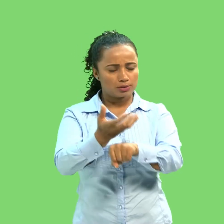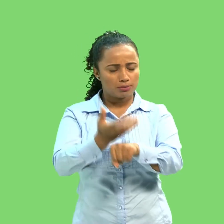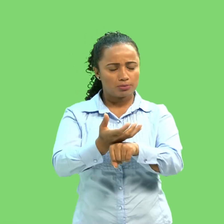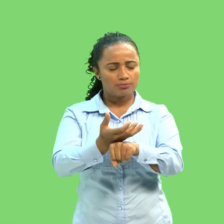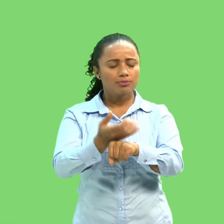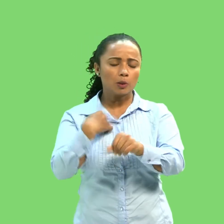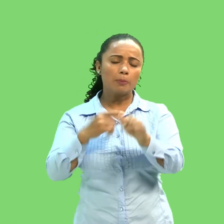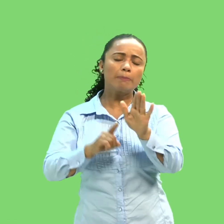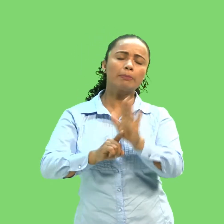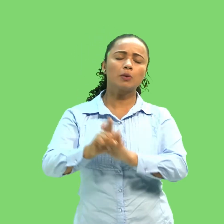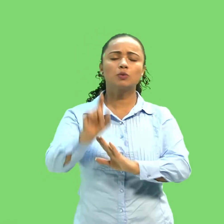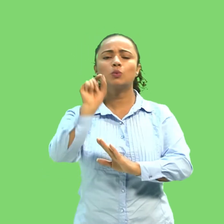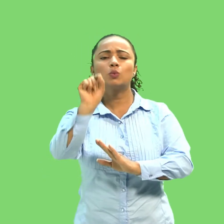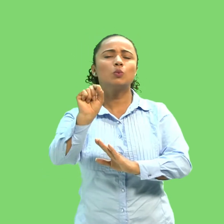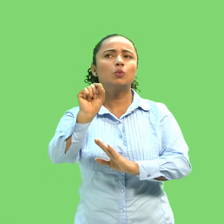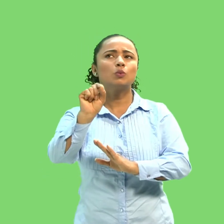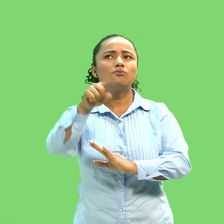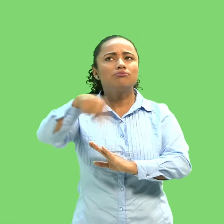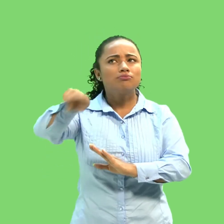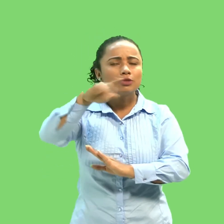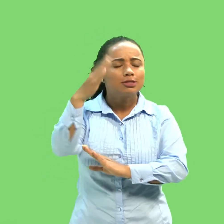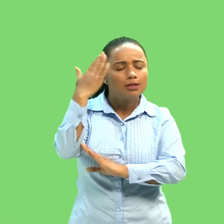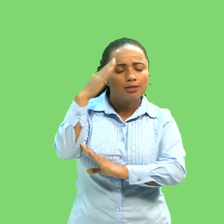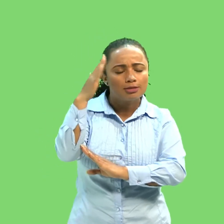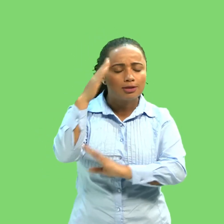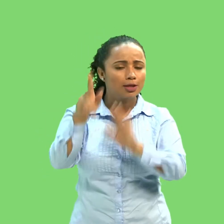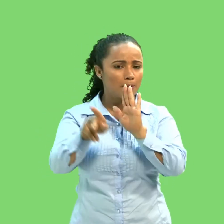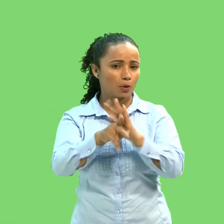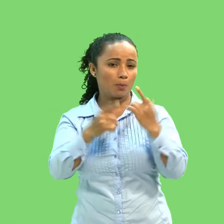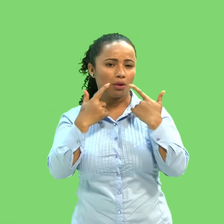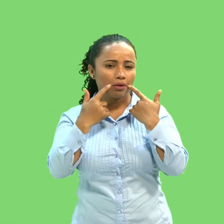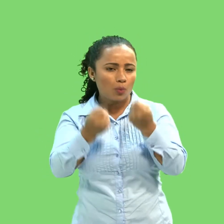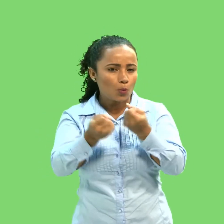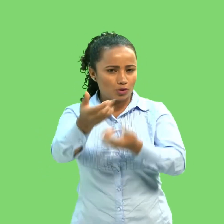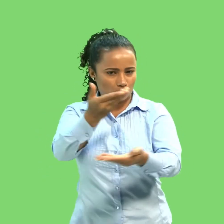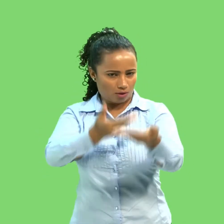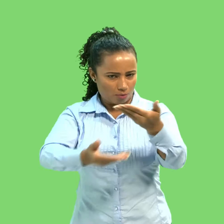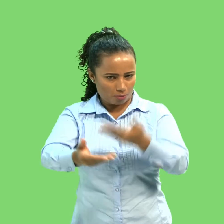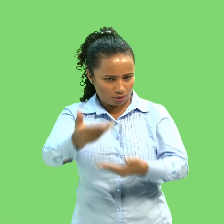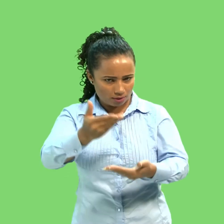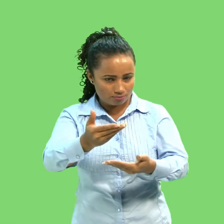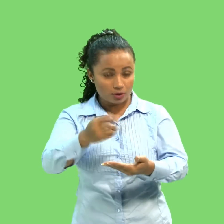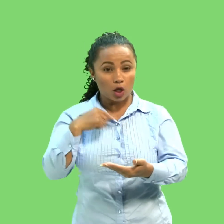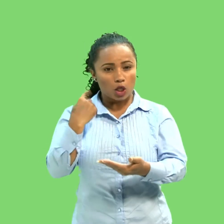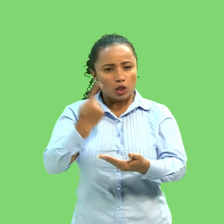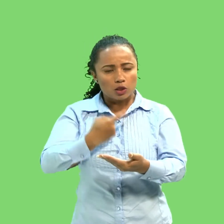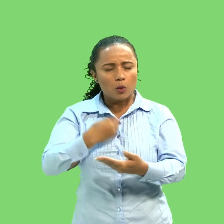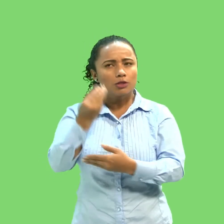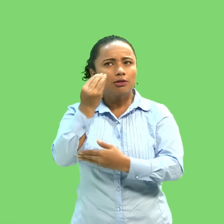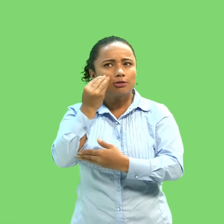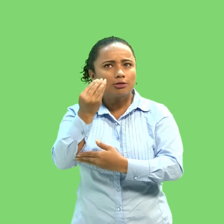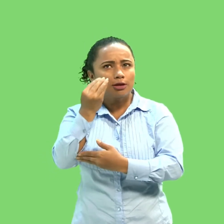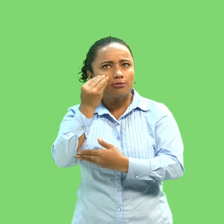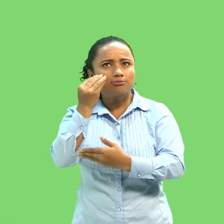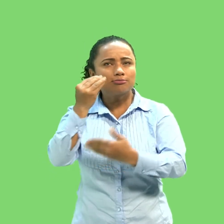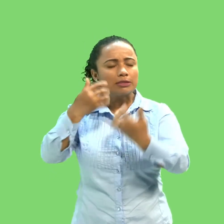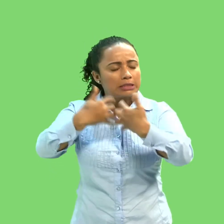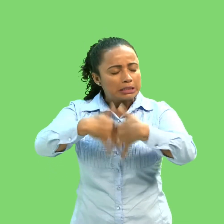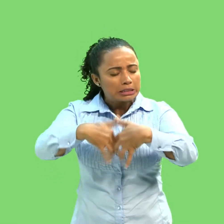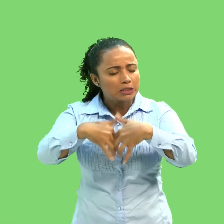por linguística aplicada? Na maioria das vezes, ao tentarmos definir esta área do conhecimento,